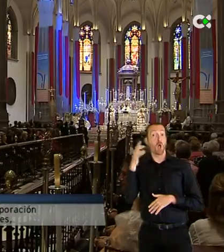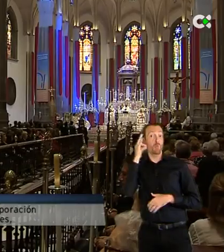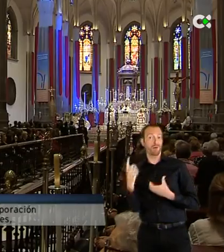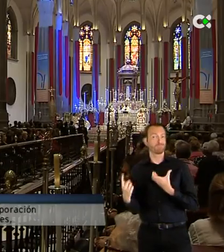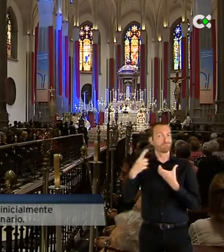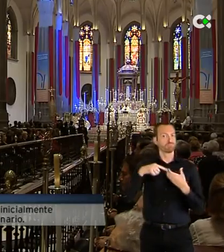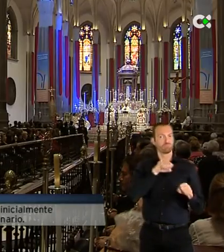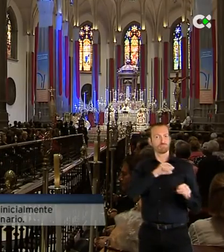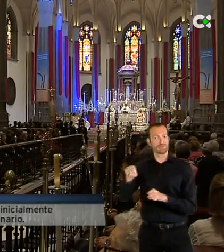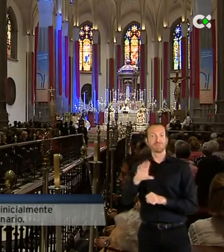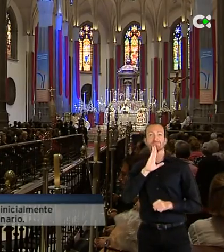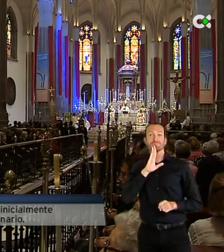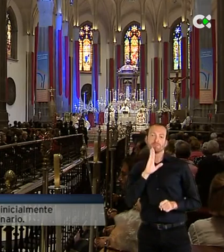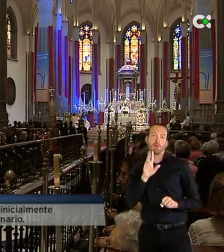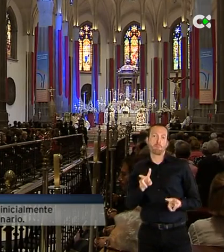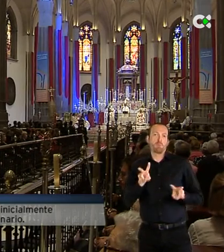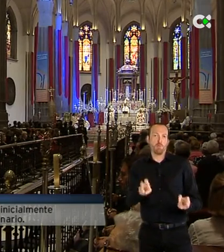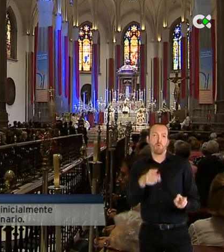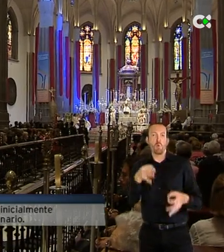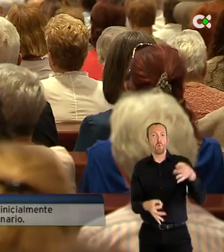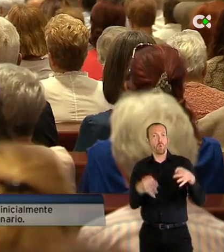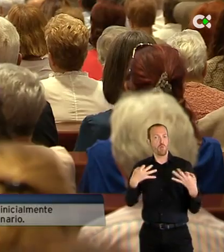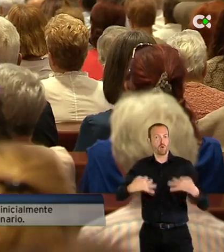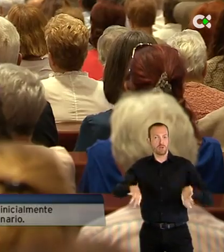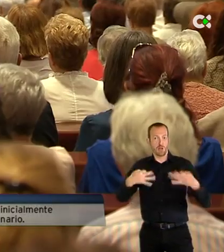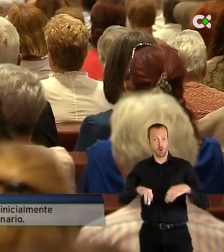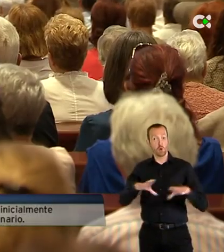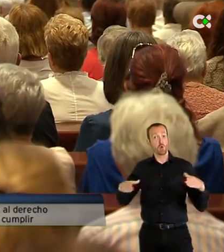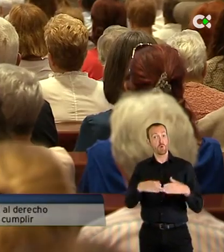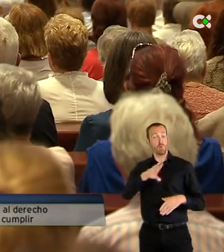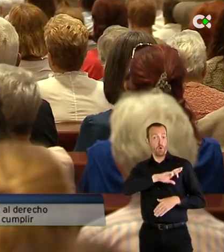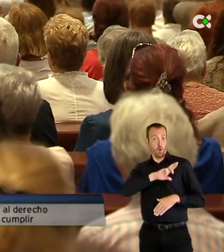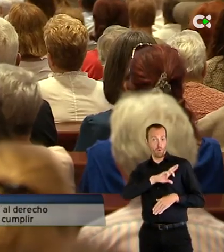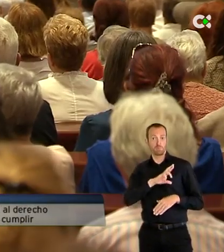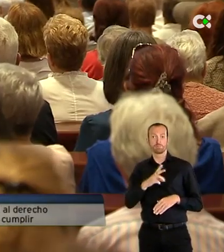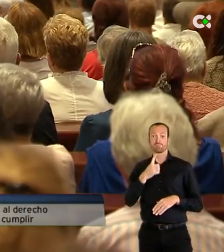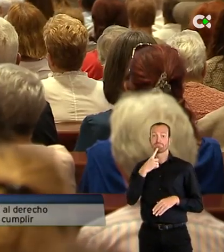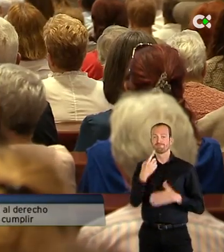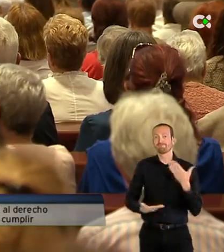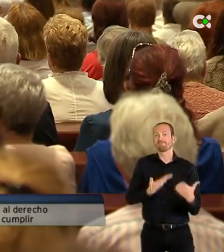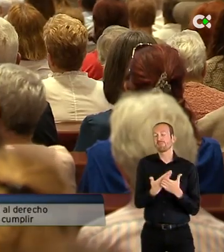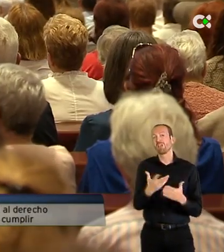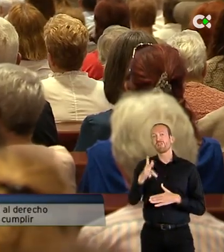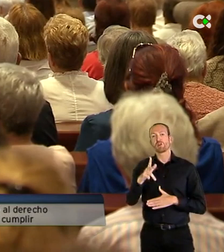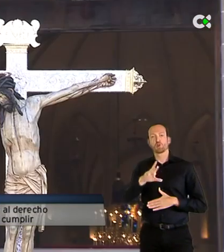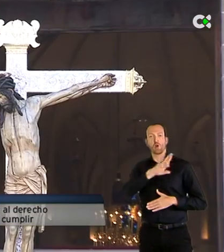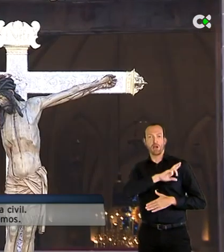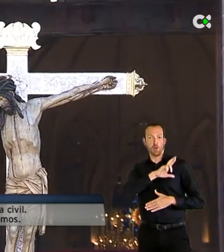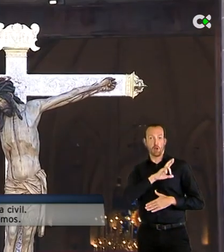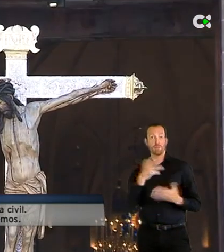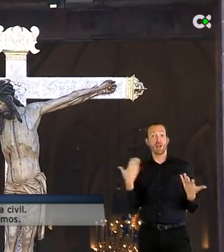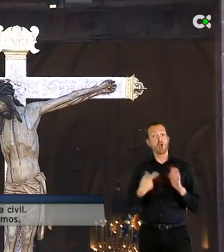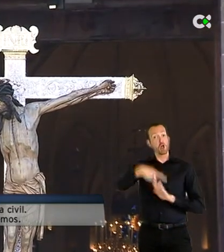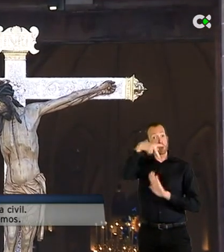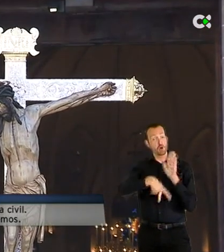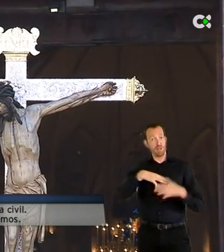de las mujeres, como había estimado inicialmente un juzgado ordinario. La hermandad apeló al derecho canónico para no cumplir con